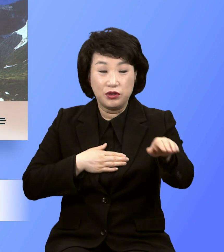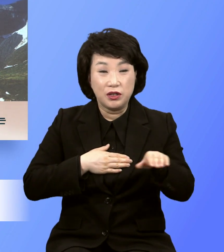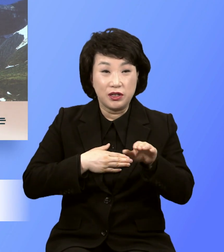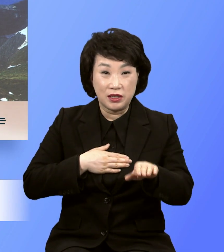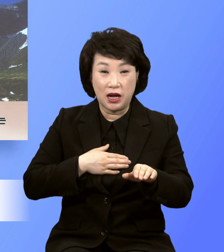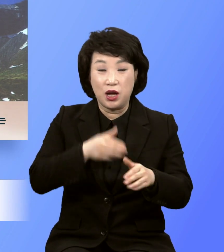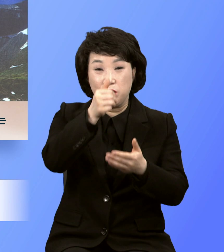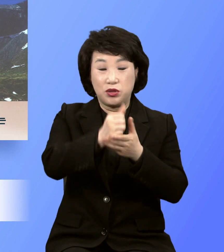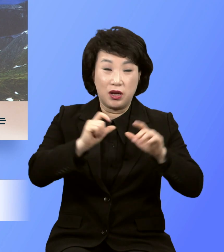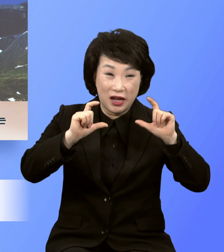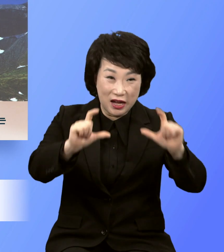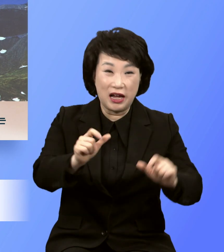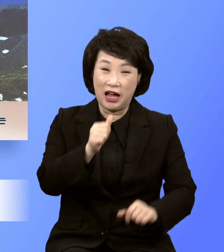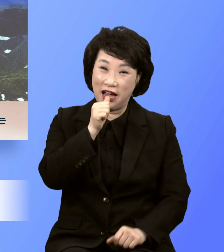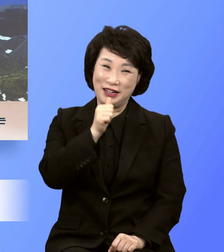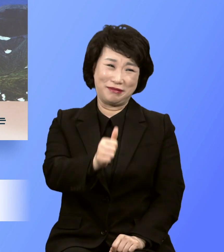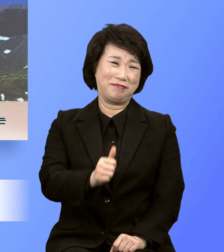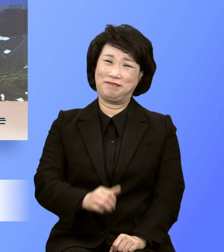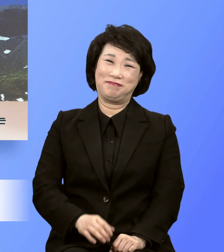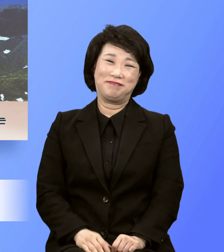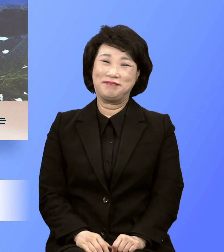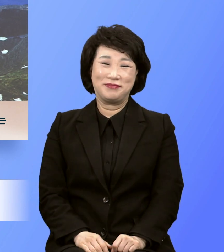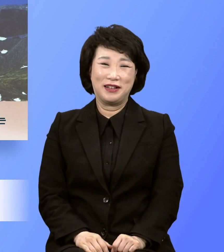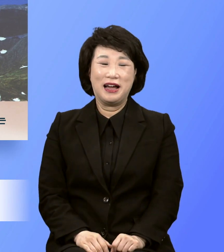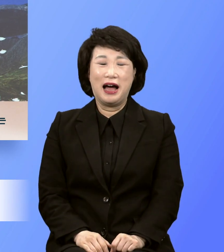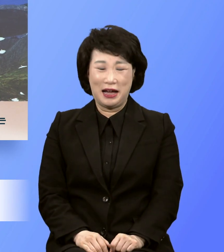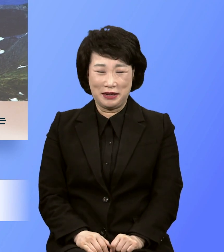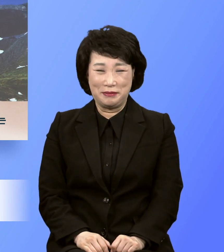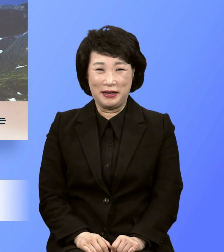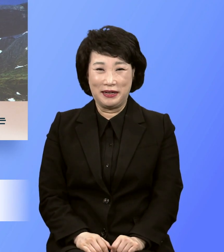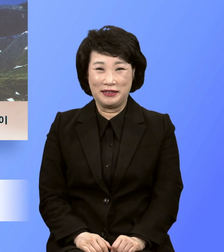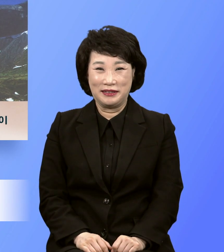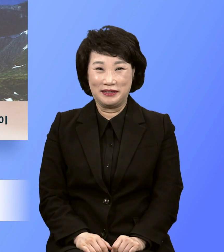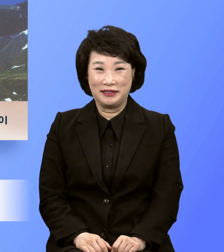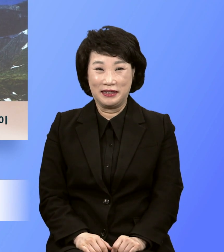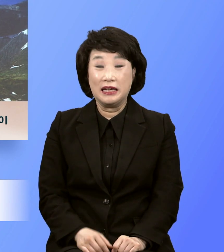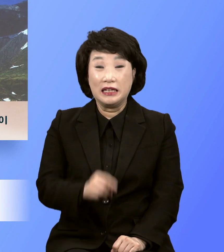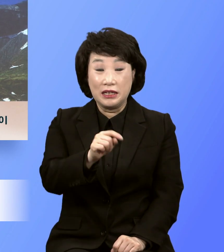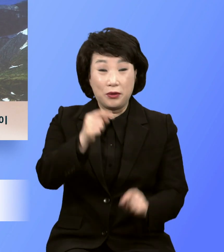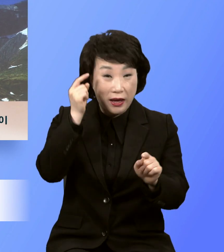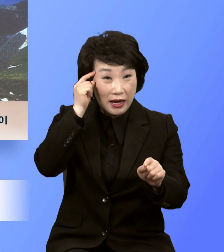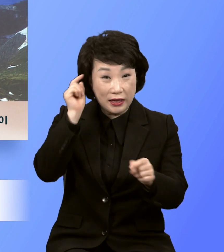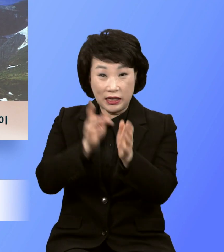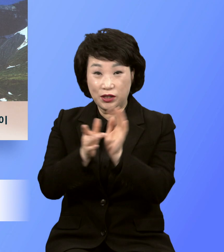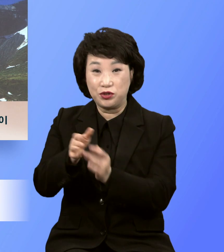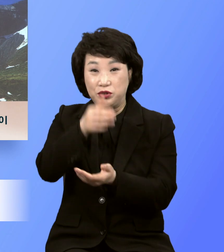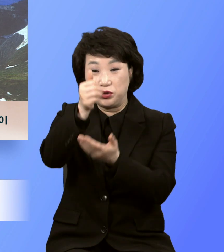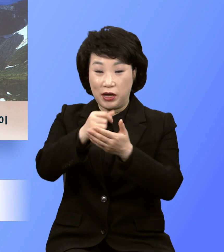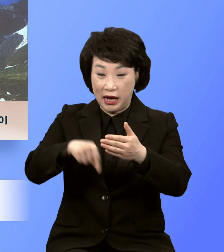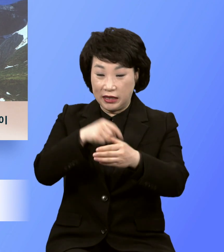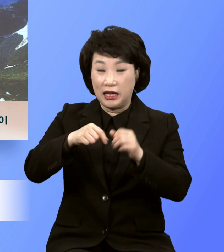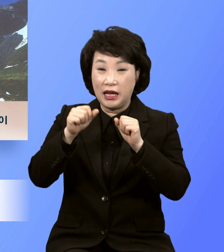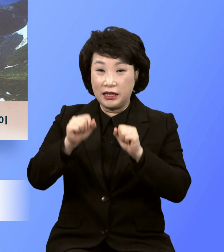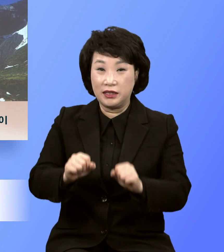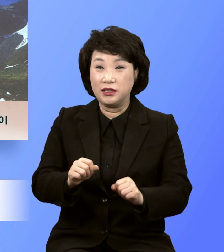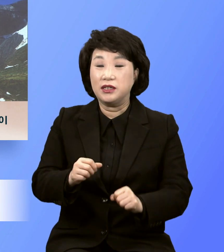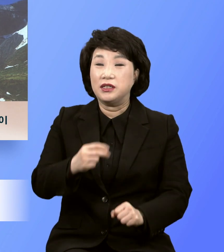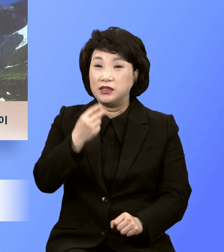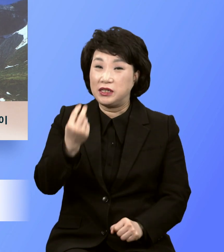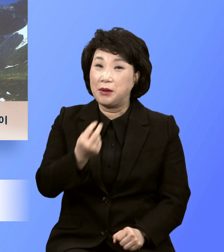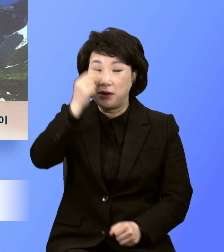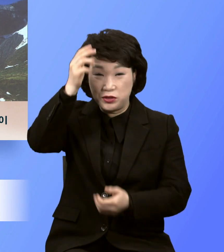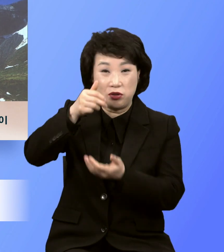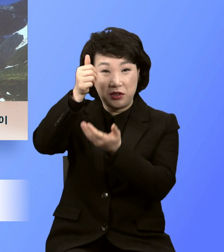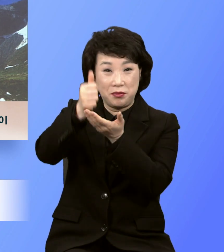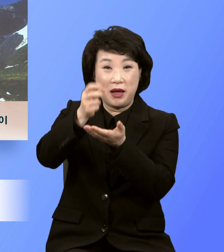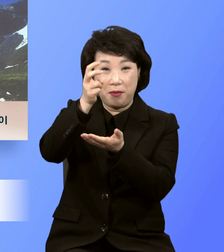자에게는 결코 정죄함이 없나니 이는 그리스도 예수 안에 있는 생명의 성령의